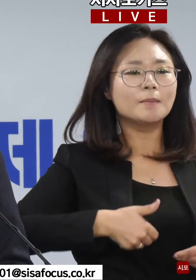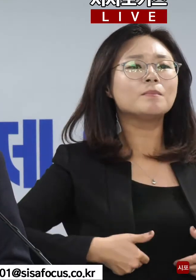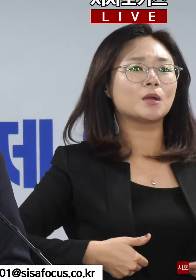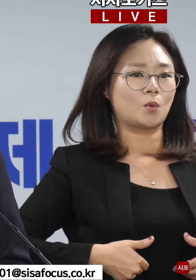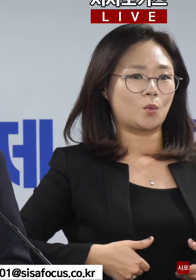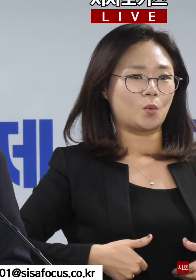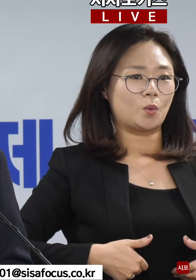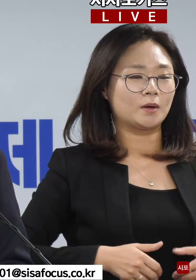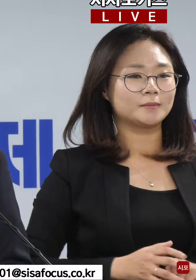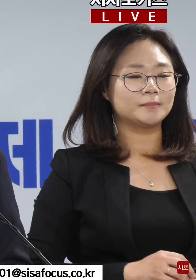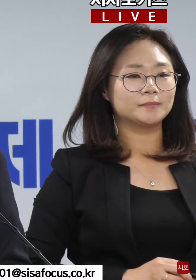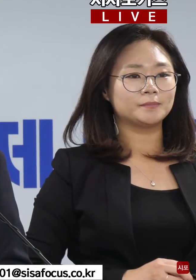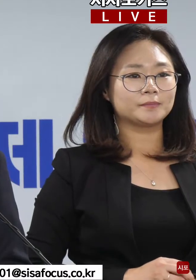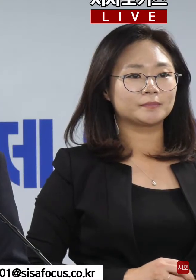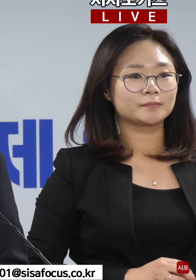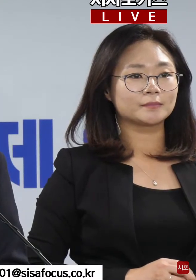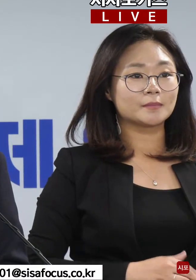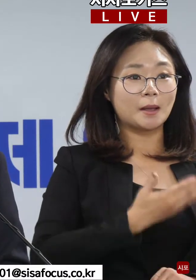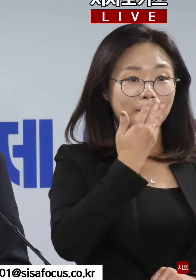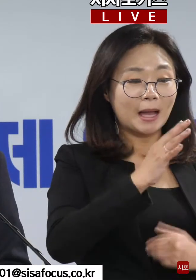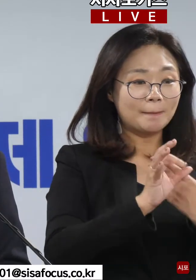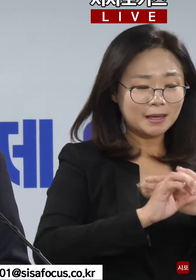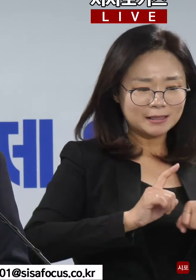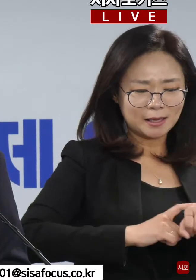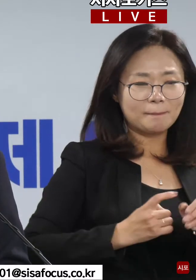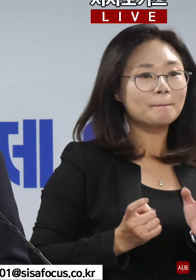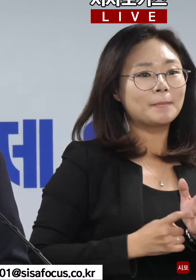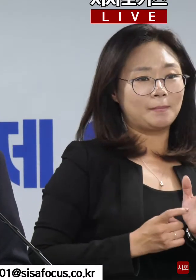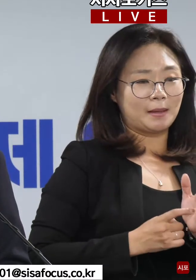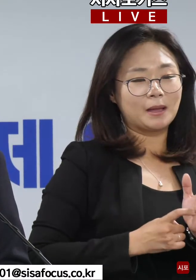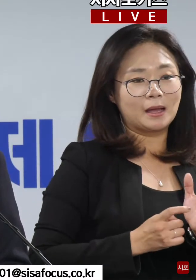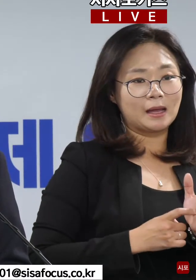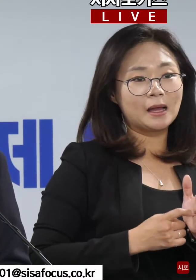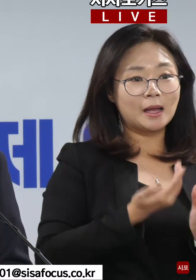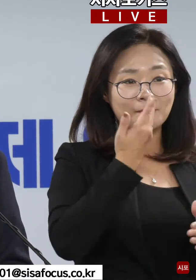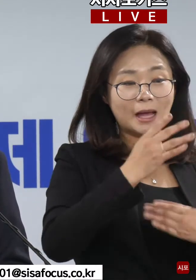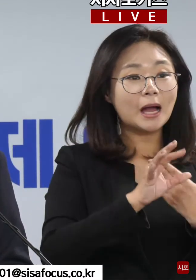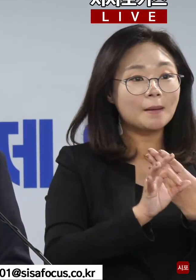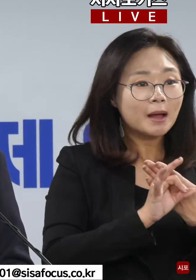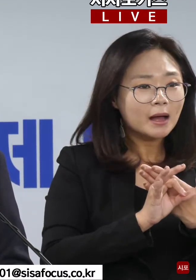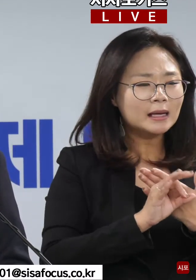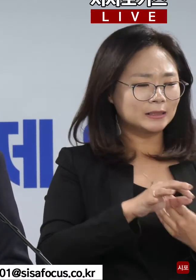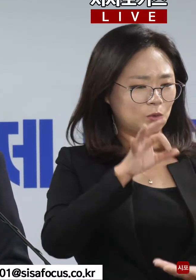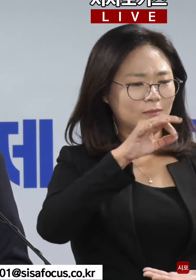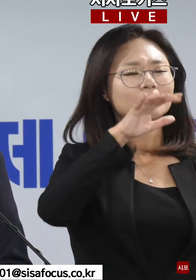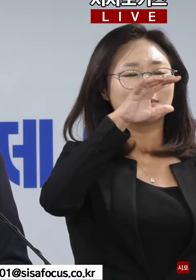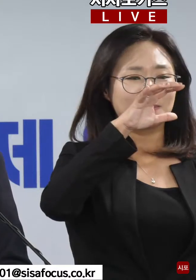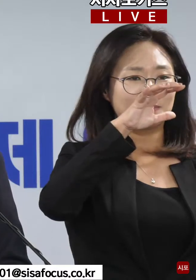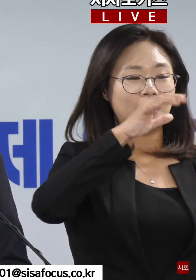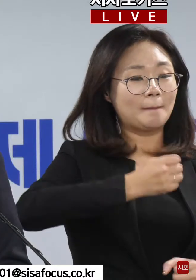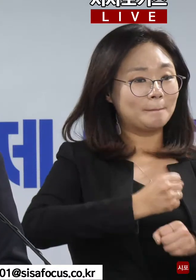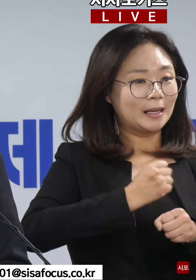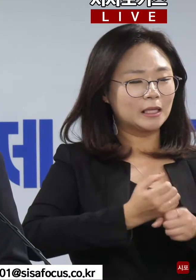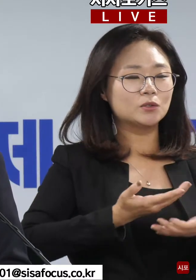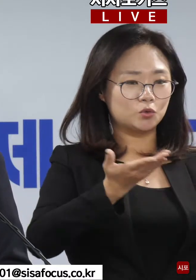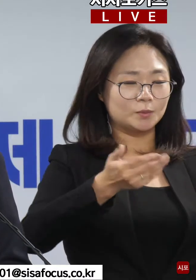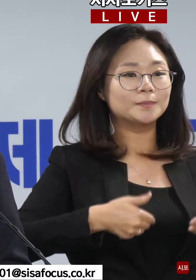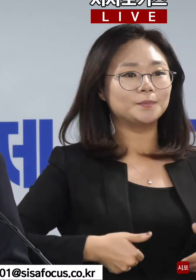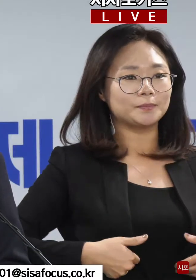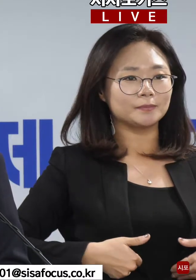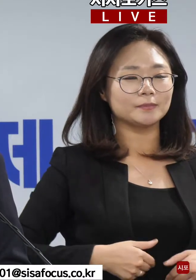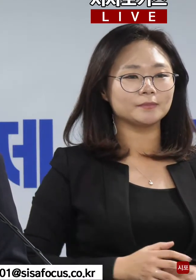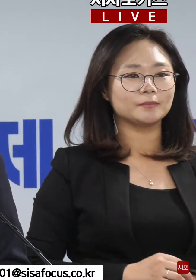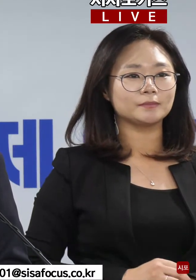상태입니다. 그래서 가능하면 빨리 또 가능하면 대규모로 편성을 해서 대비하는 게 좋겠다는